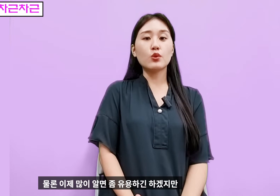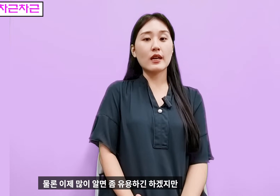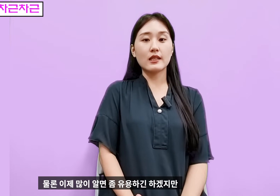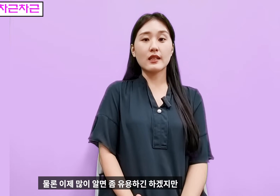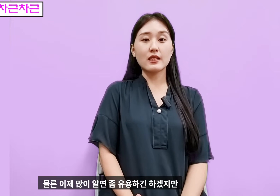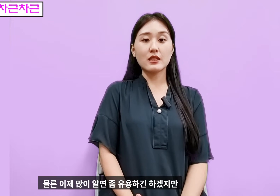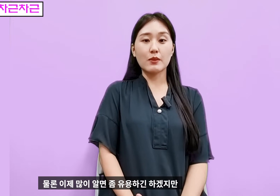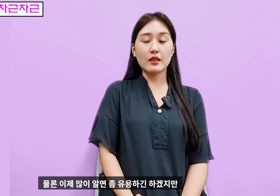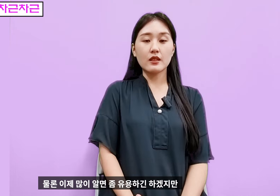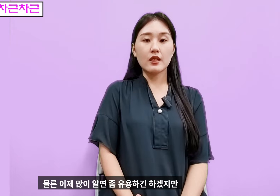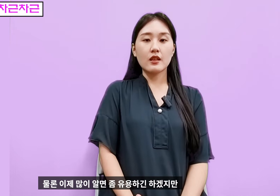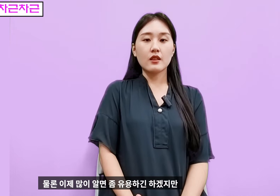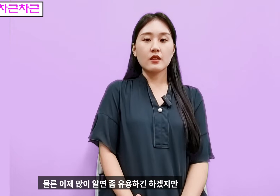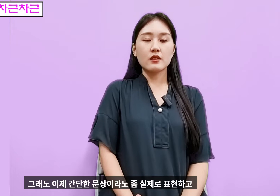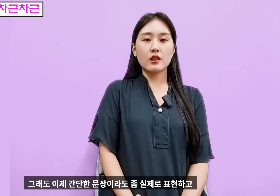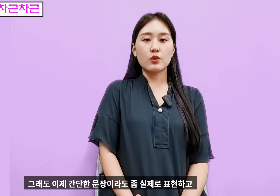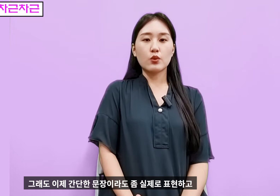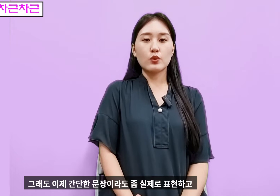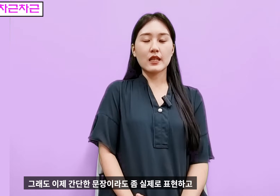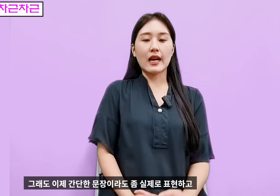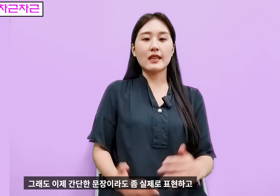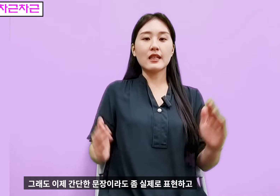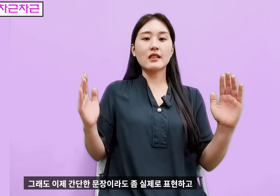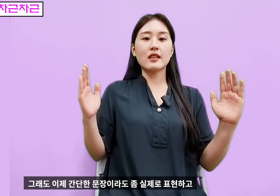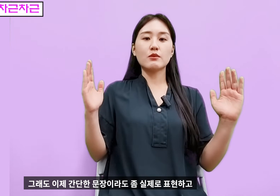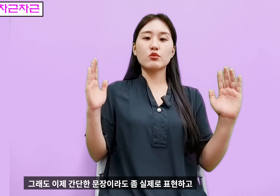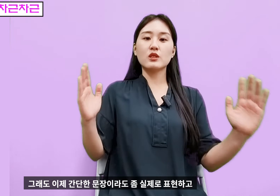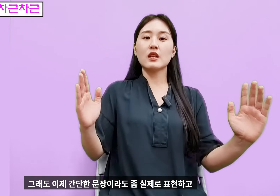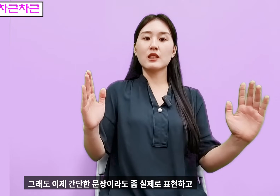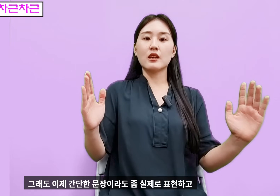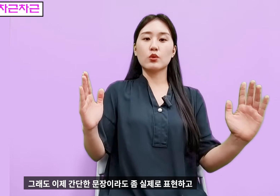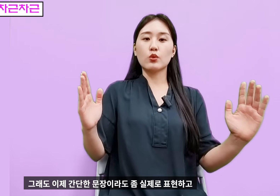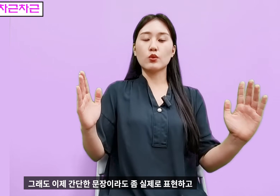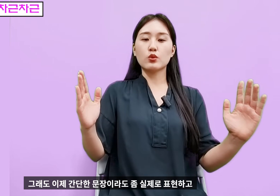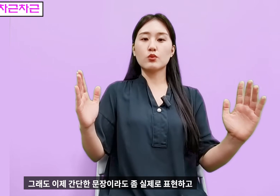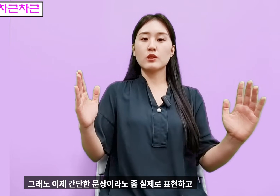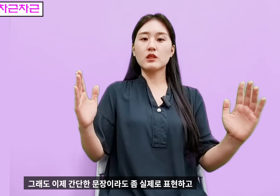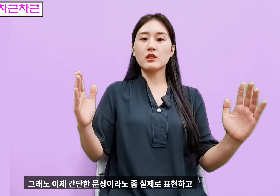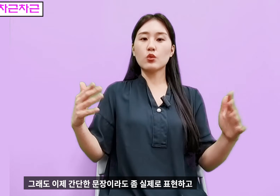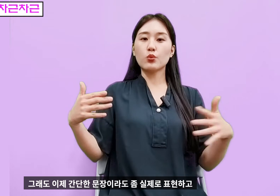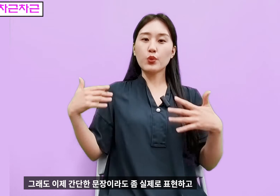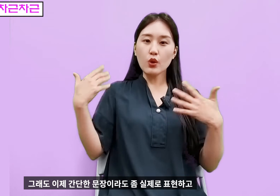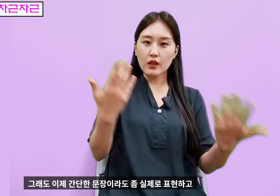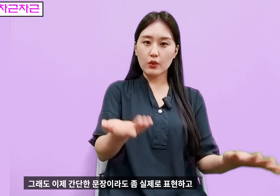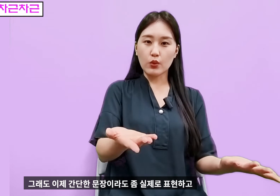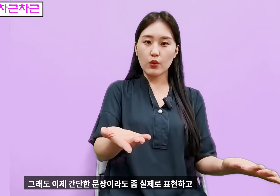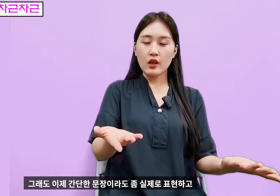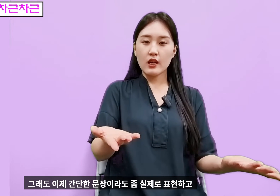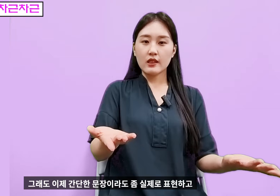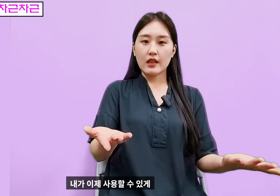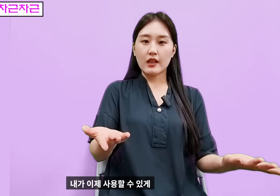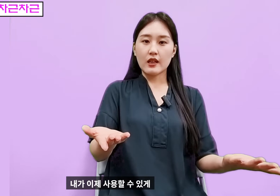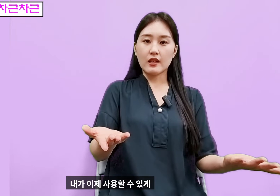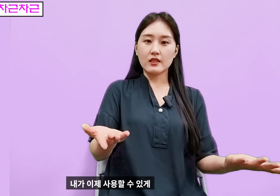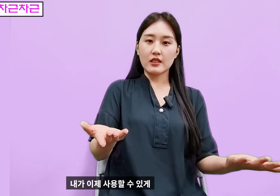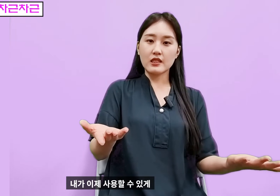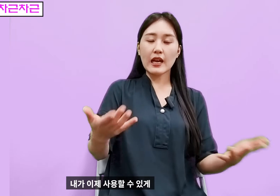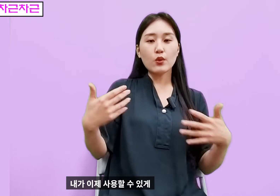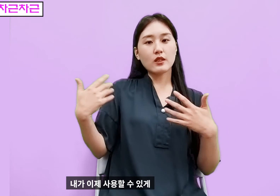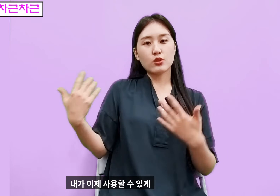유용하긴 하겠지만 그래도 이제 간단한 문장이라도 좀 실제로 표현하고 내가 이제 사용할 수